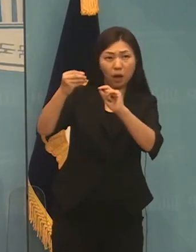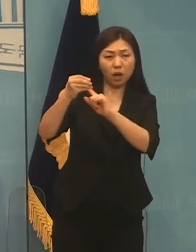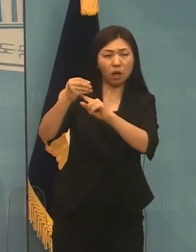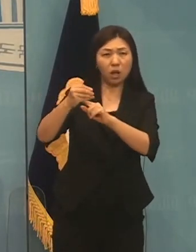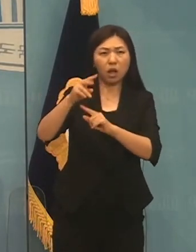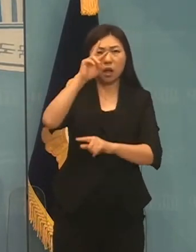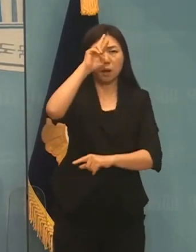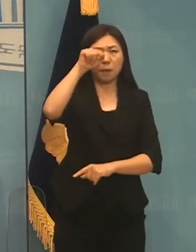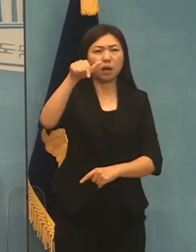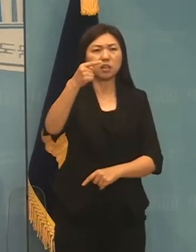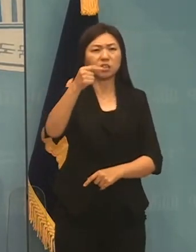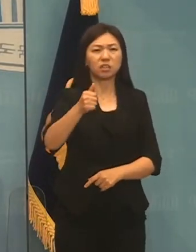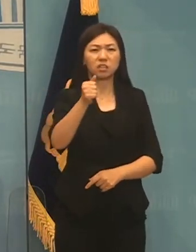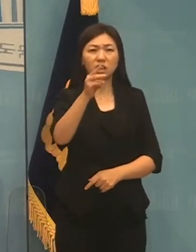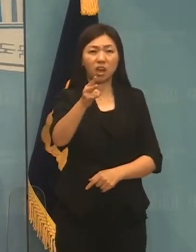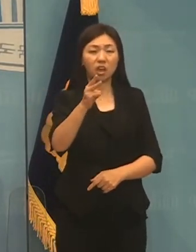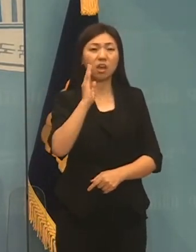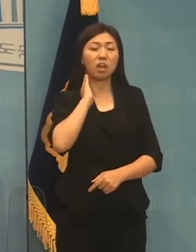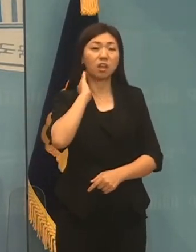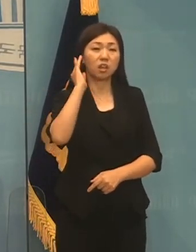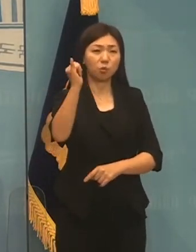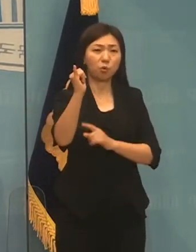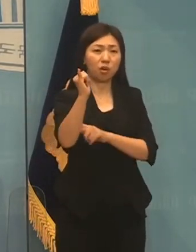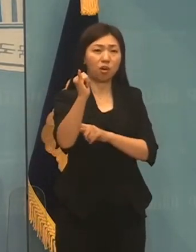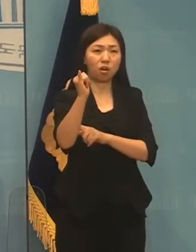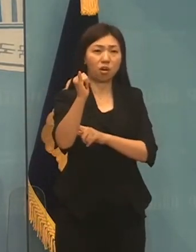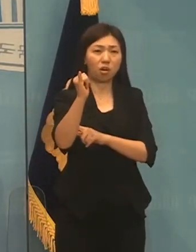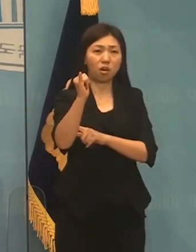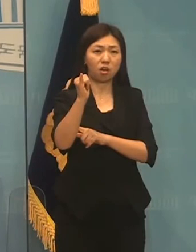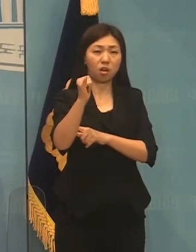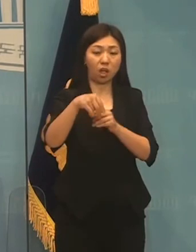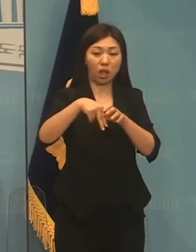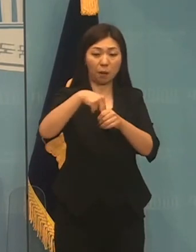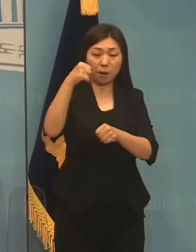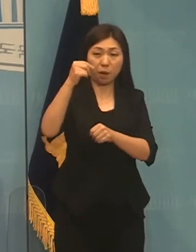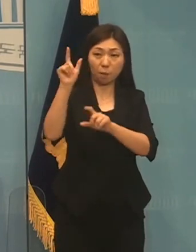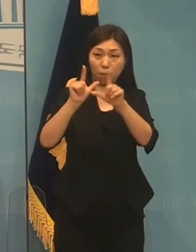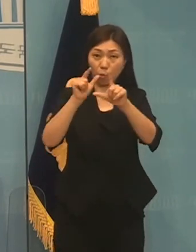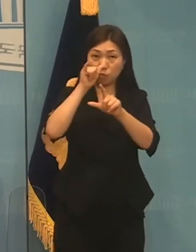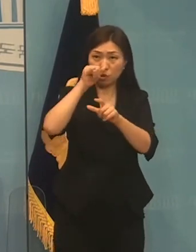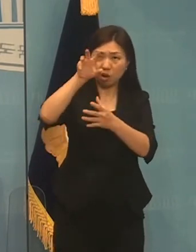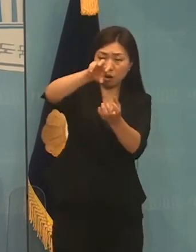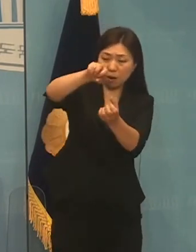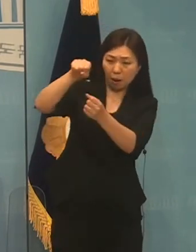박근혜 대통령의 누더를 보고 애었던요 난생처음 그군데